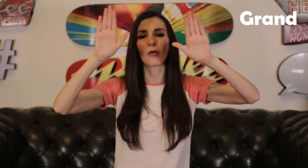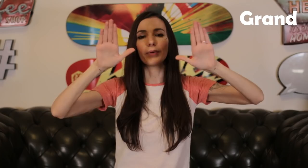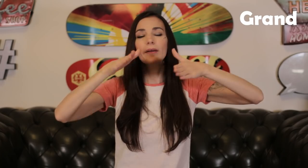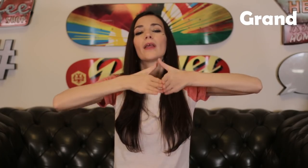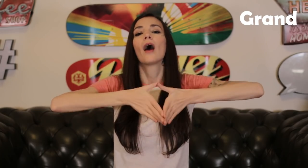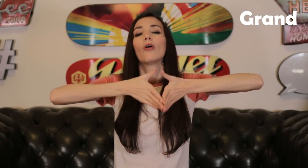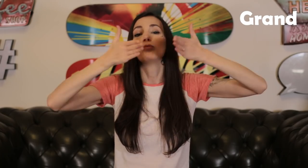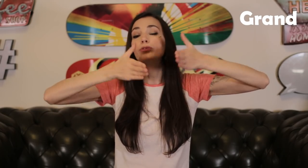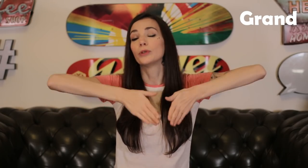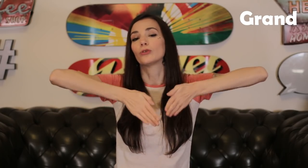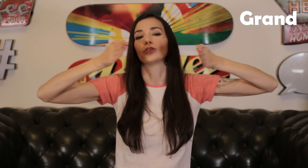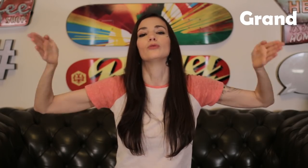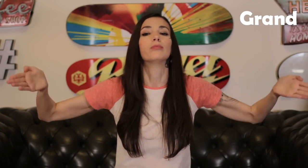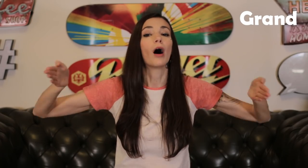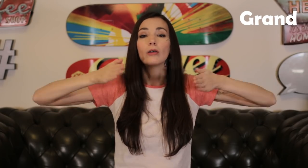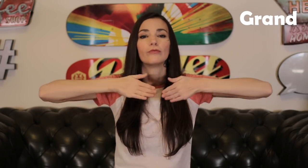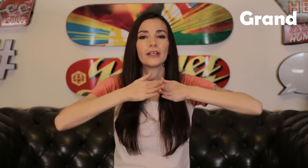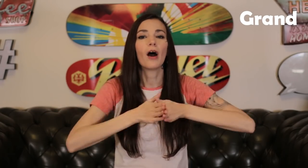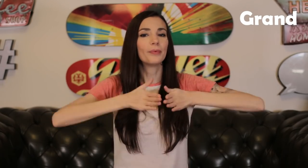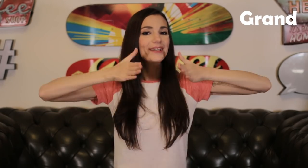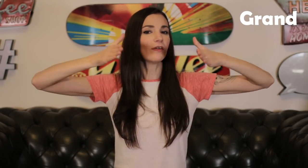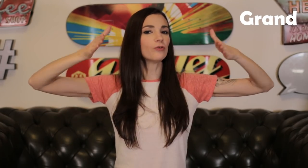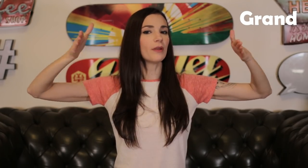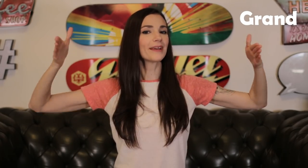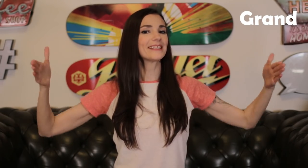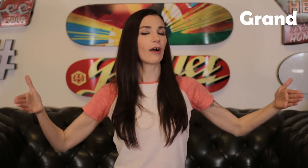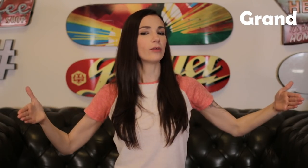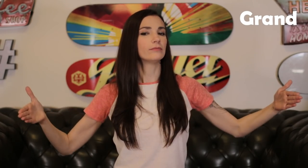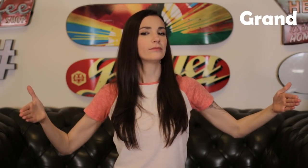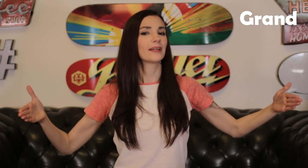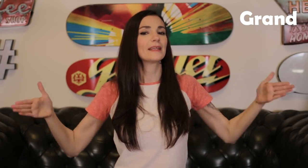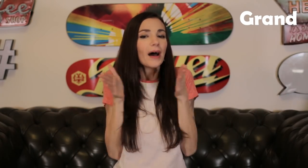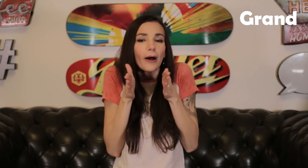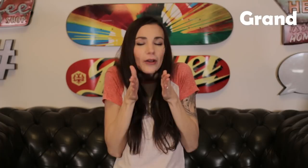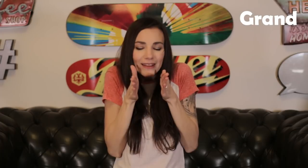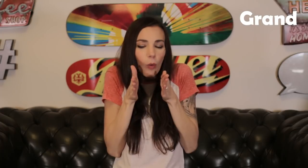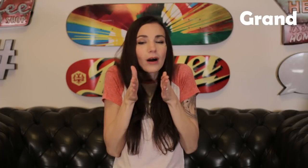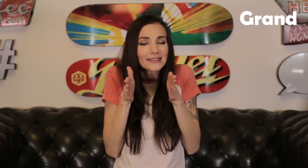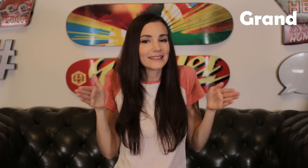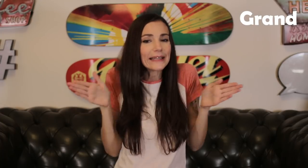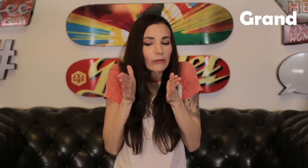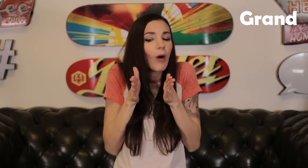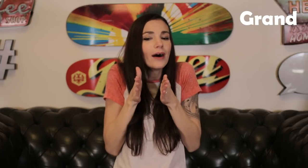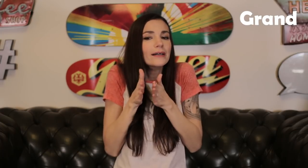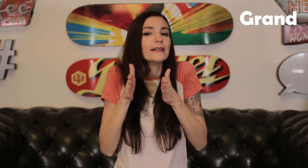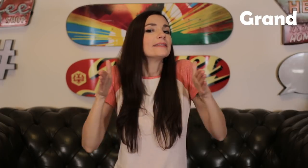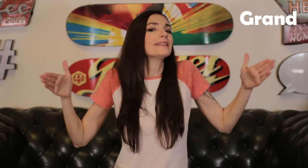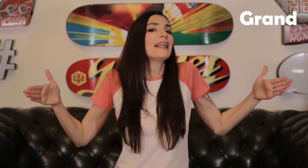B. Le pouce peut être sorti ou pas, comme vous voulez. Hop, et vous mimez que c'est grand. C'est pas étroit. Ça, c'est étroit. Ça, c'est